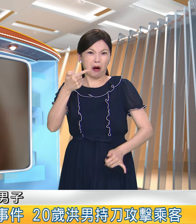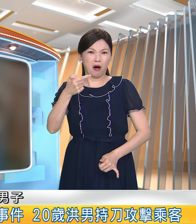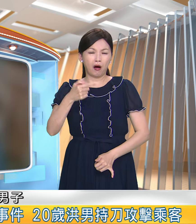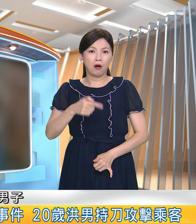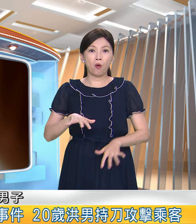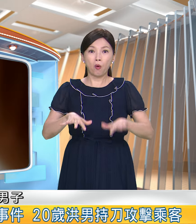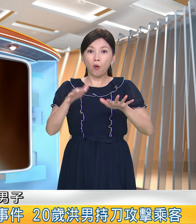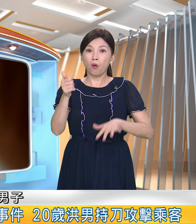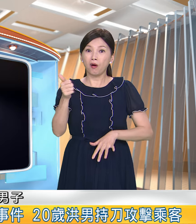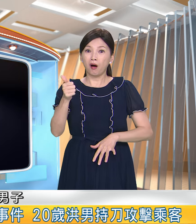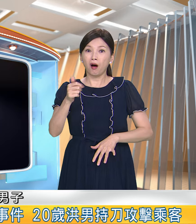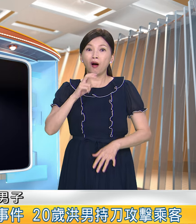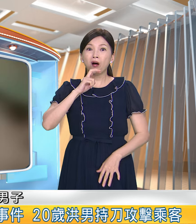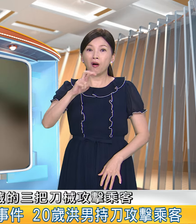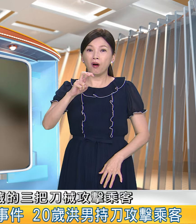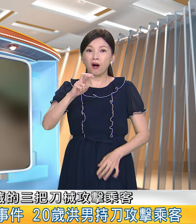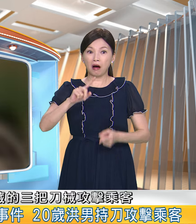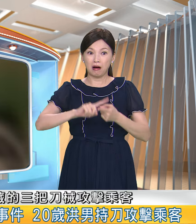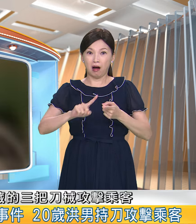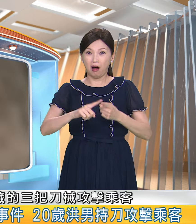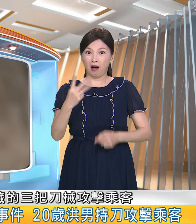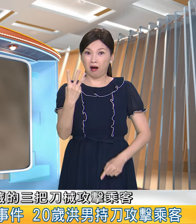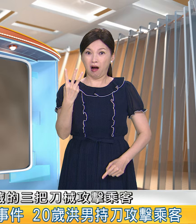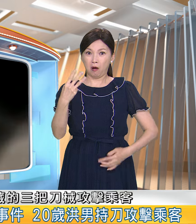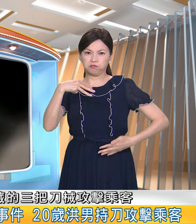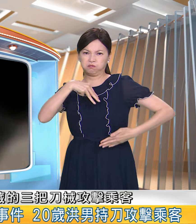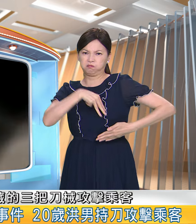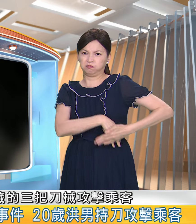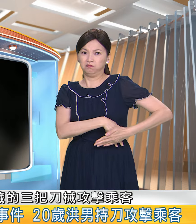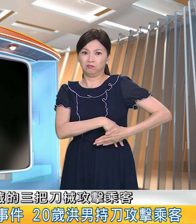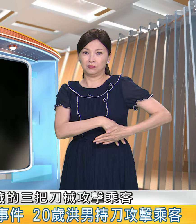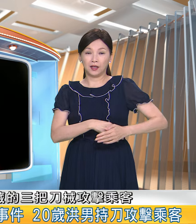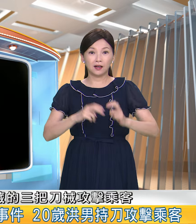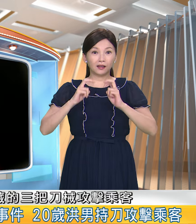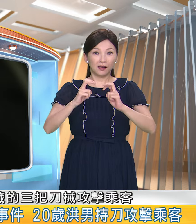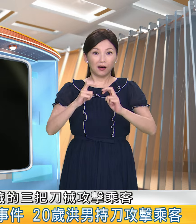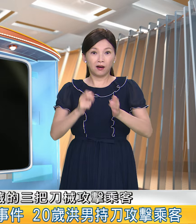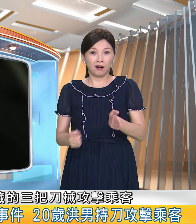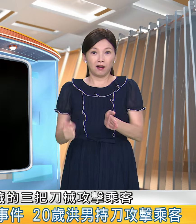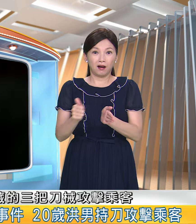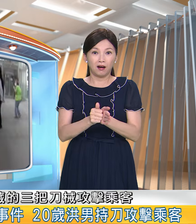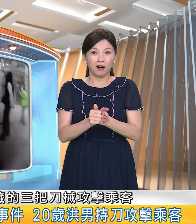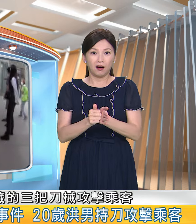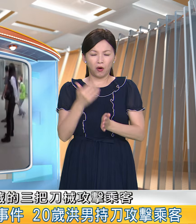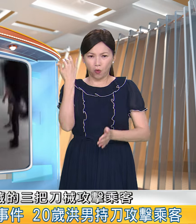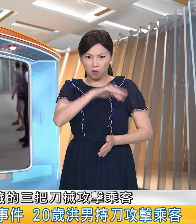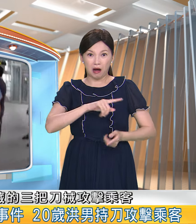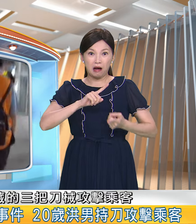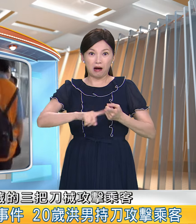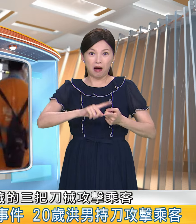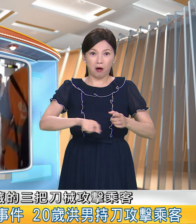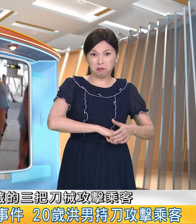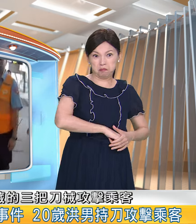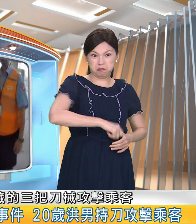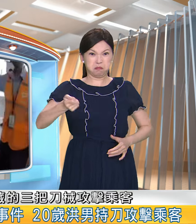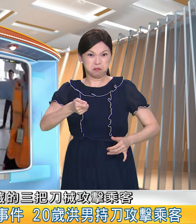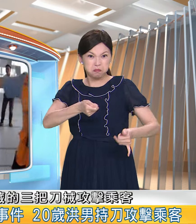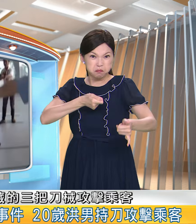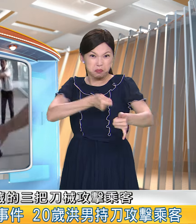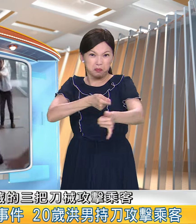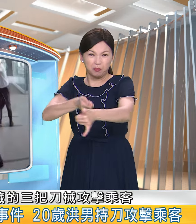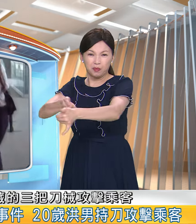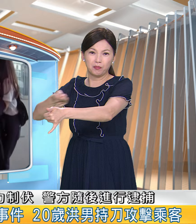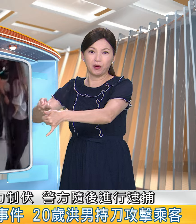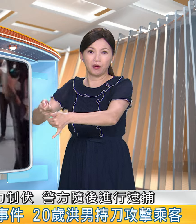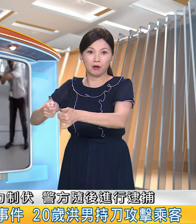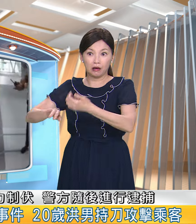20岁洪姓男子上车之后，拿出预藏的3把刀械攻击乘客，